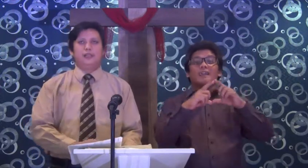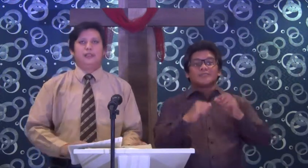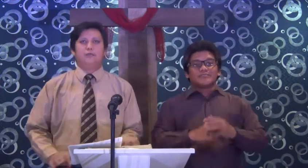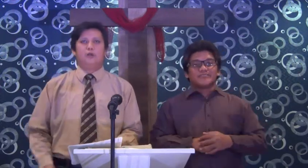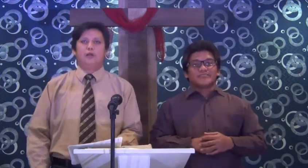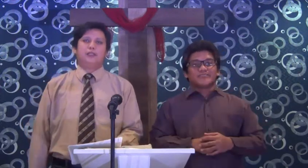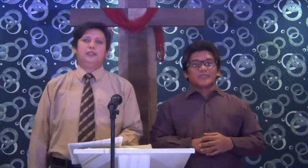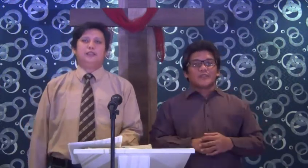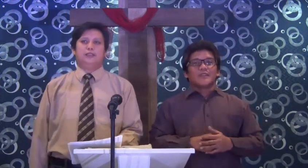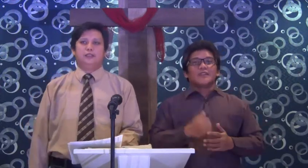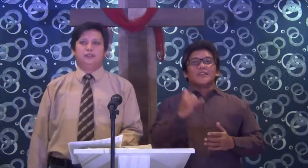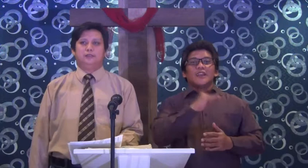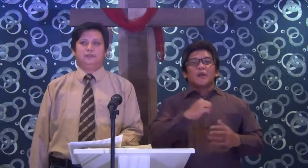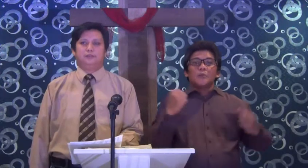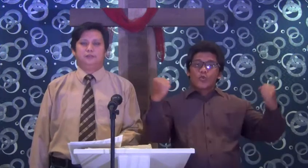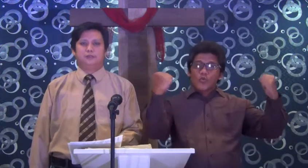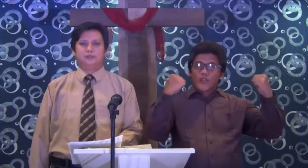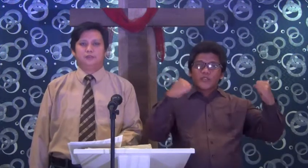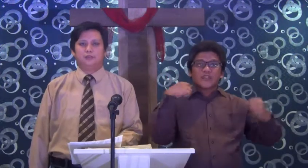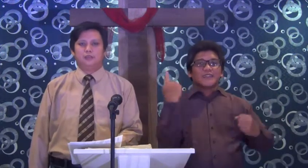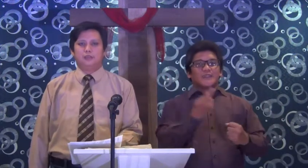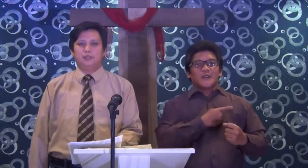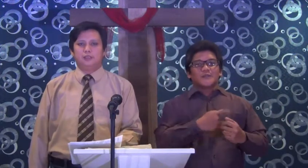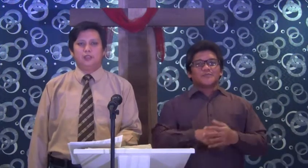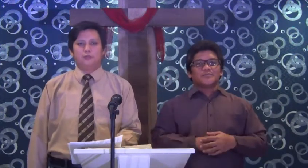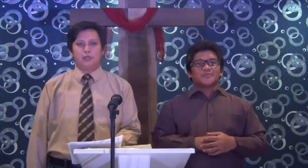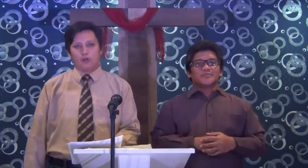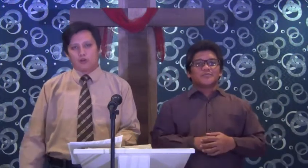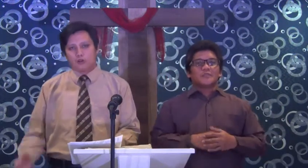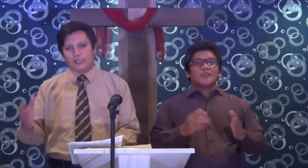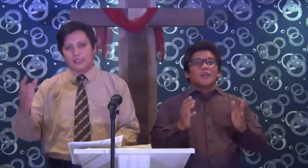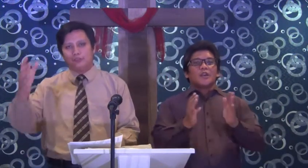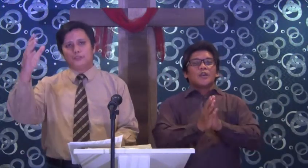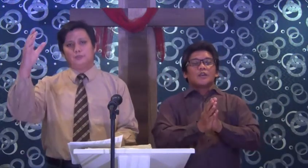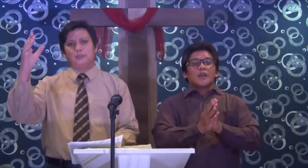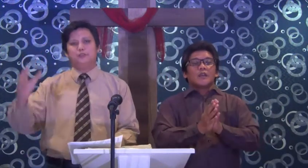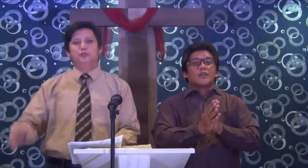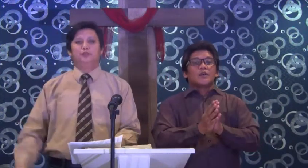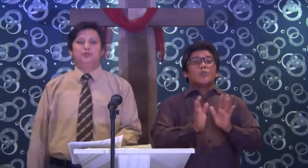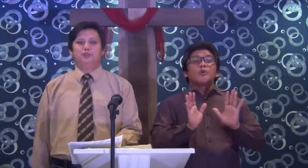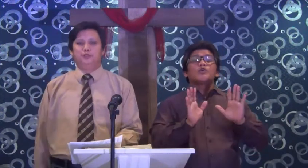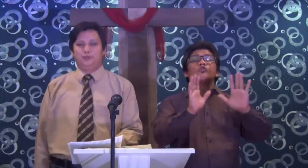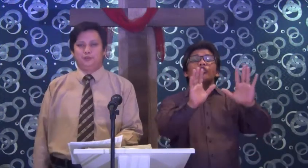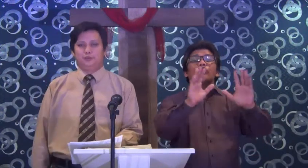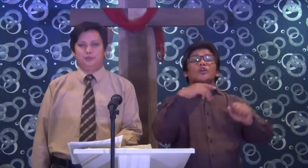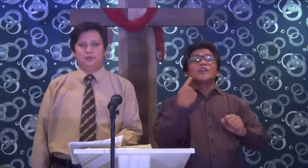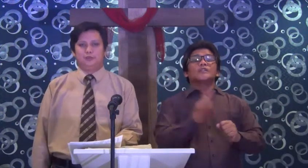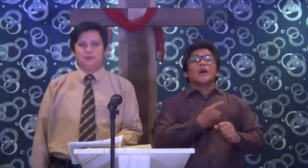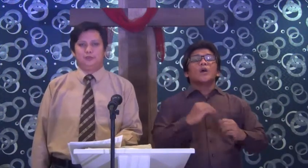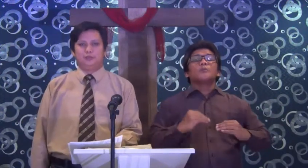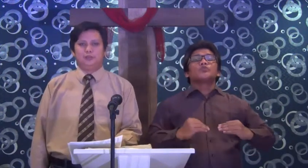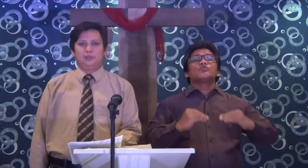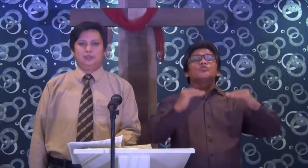yang kiranya menguatkan kita dan mendorong kita untuk terus bertumbuh.